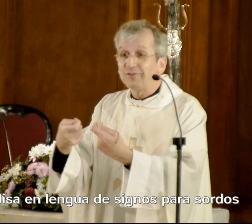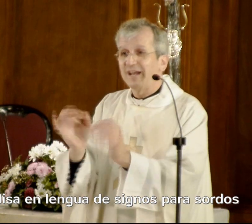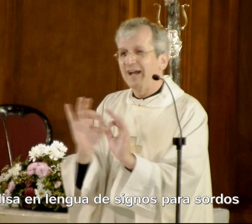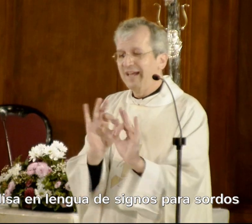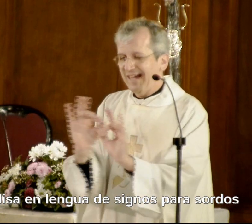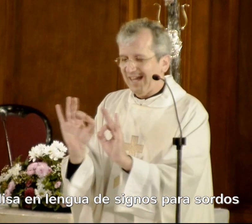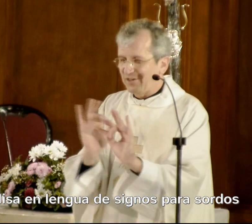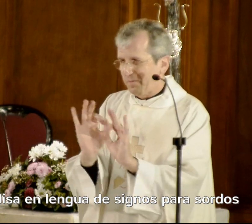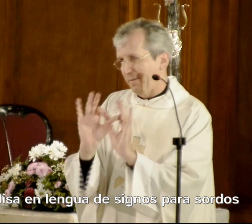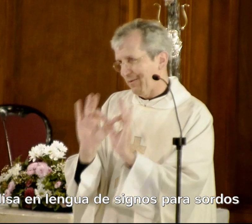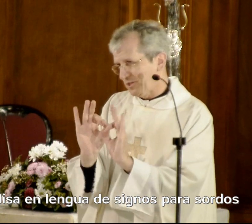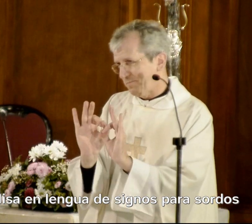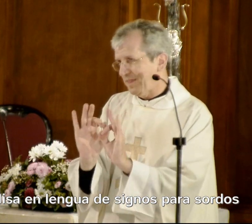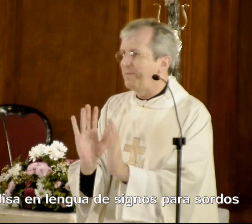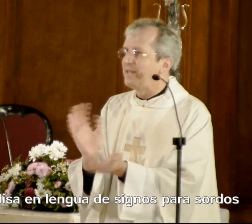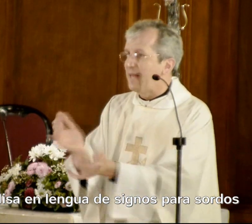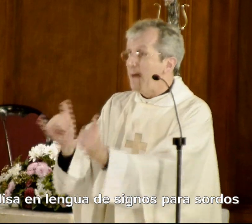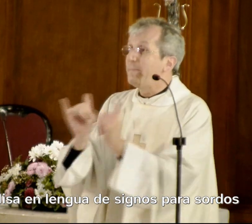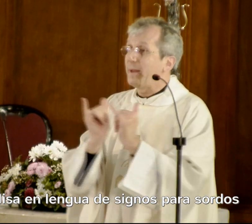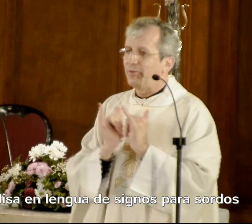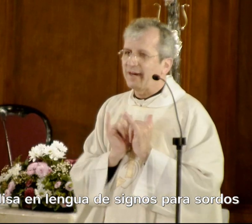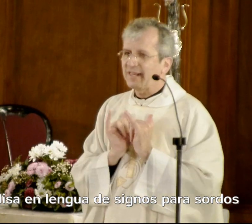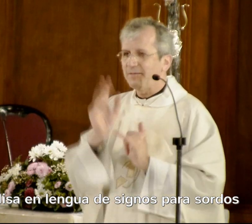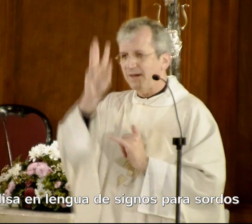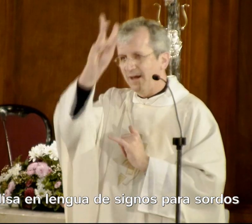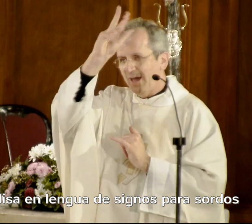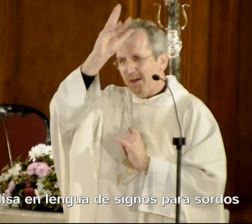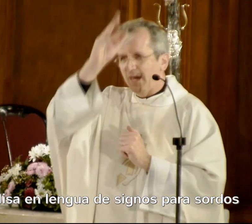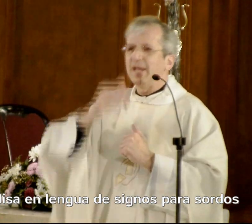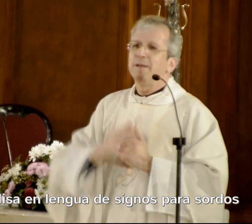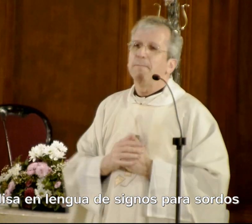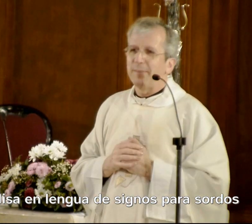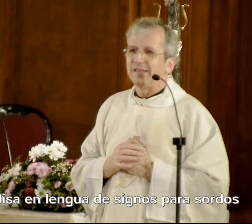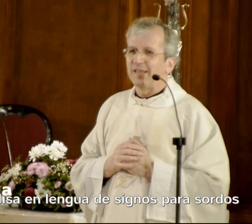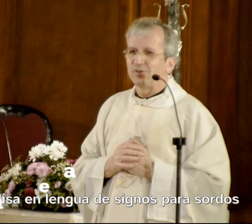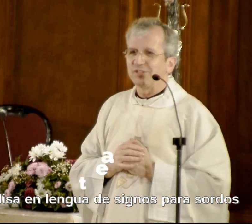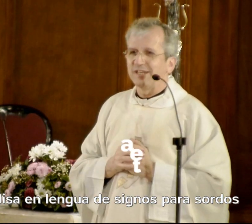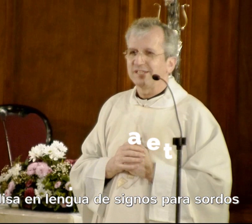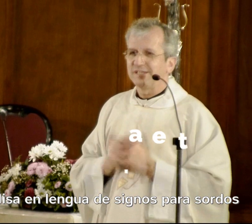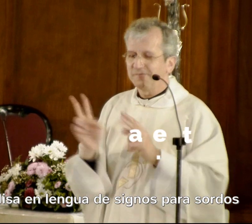da y que nos preparamos especialmente para poder recibir en Pentecostés.